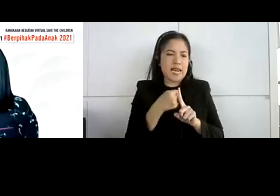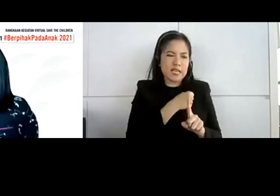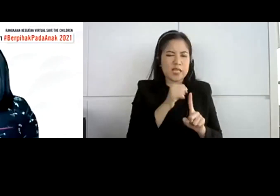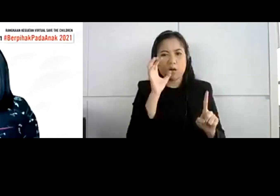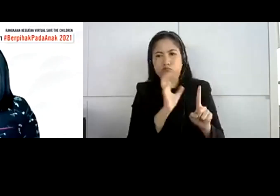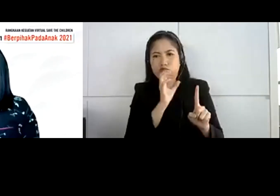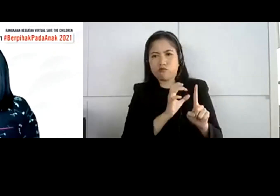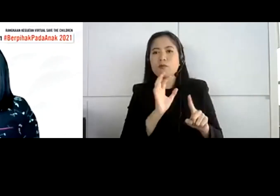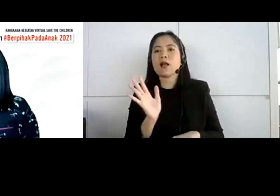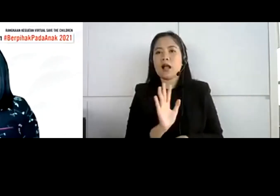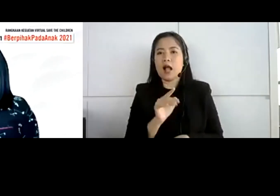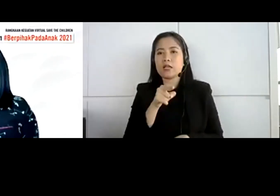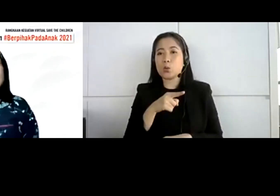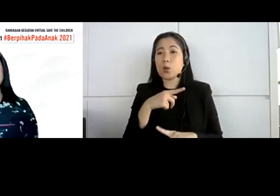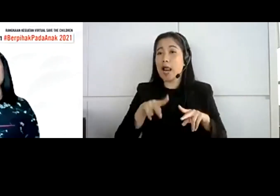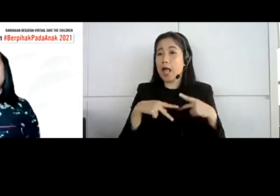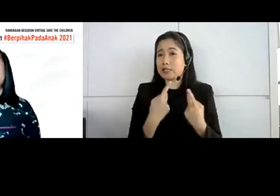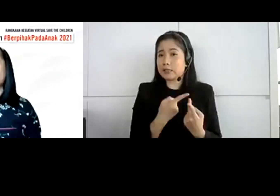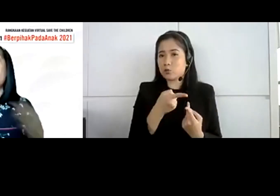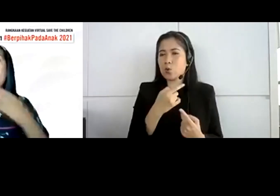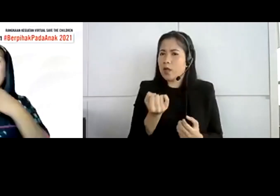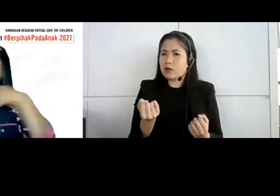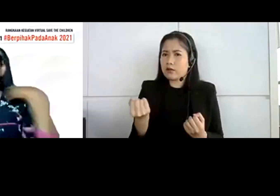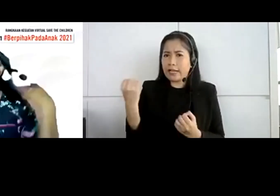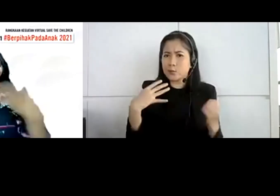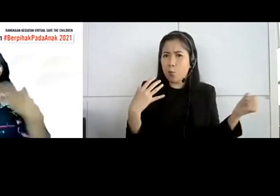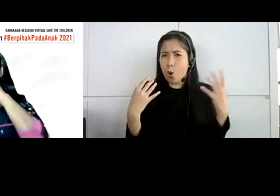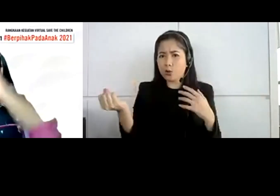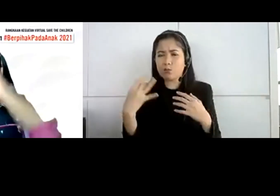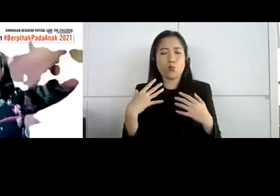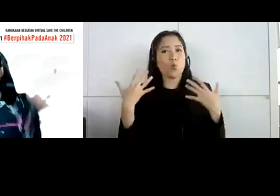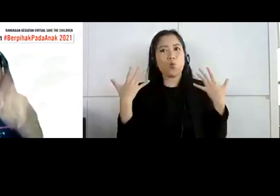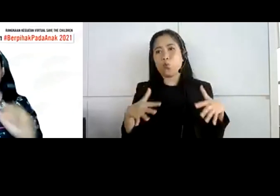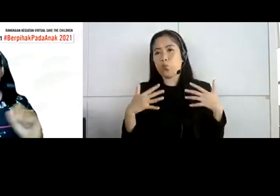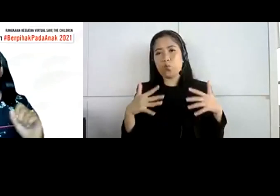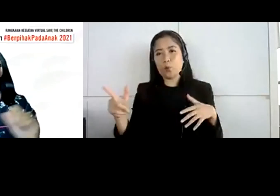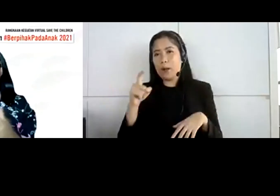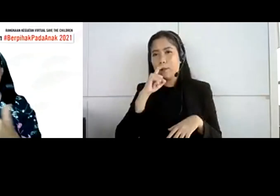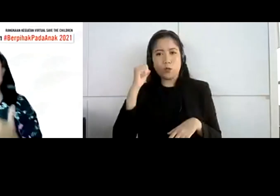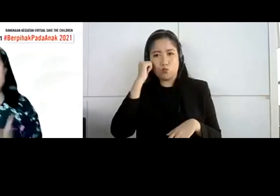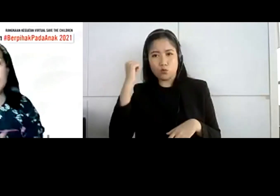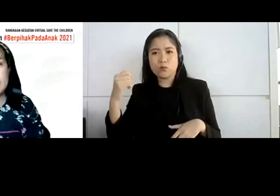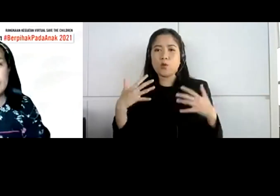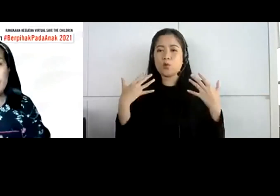ini mendapatkan respons yang luar biasa ternyata dari orang tua. Kami sudah melakukan 1 kali kelas pengasuhan